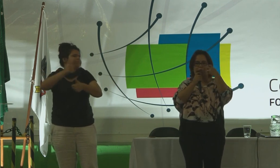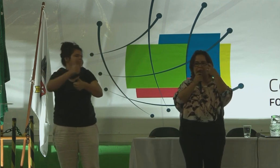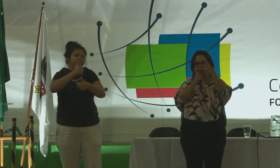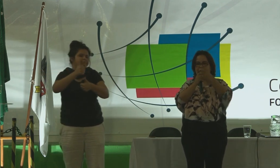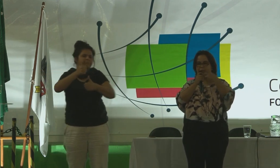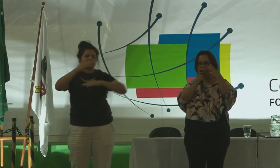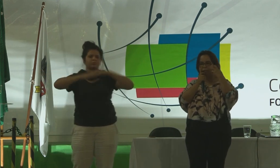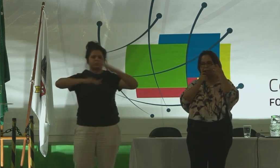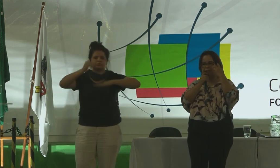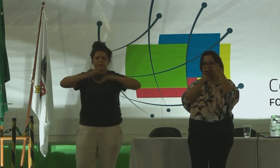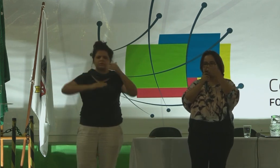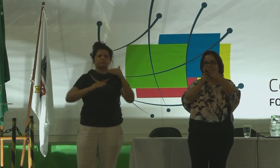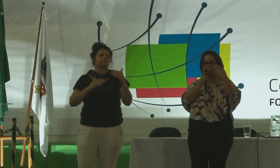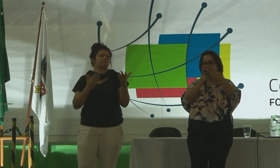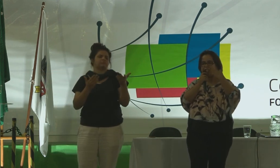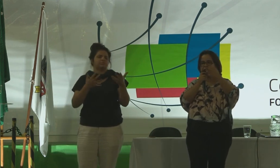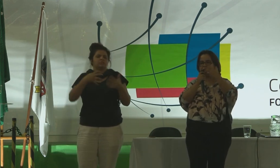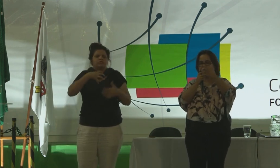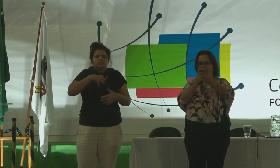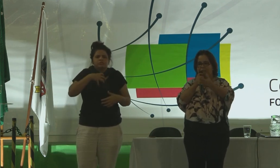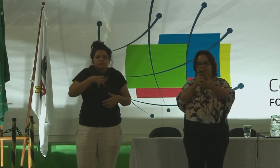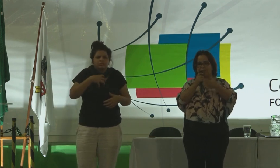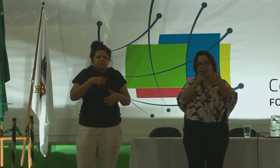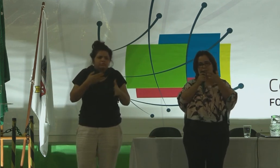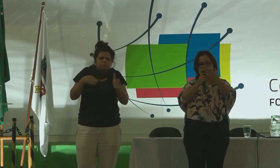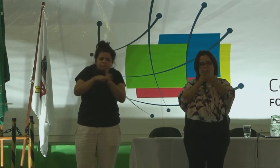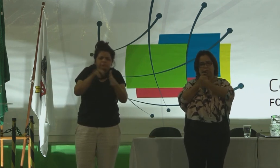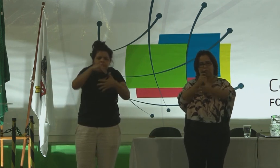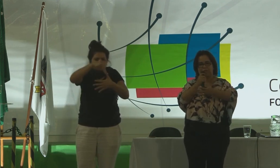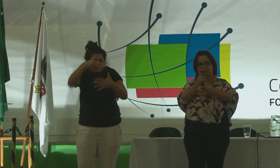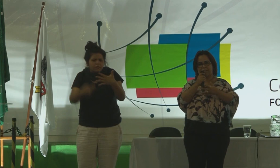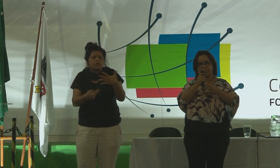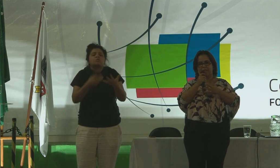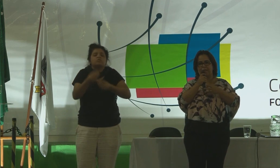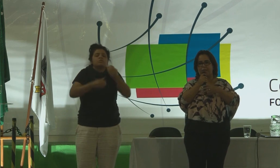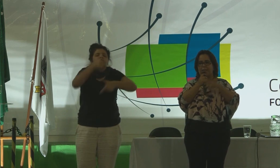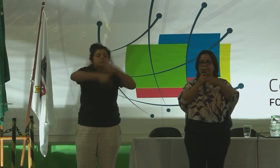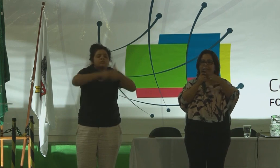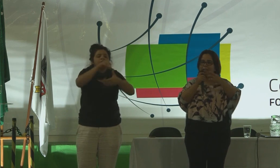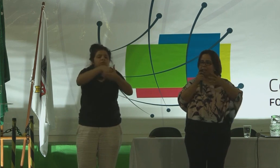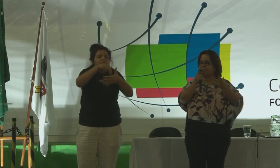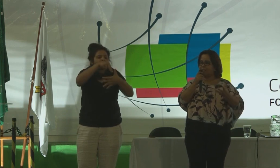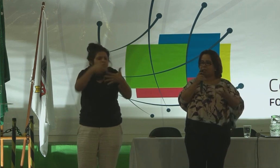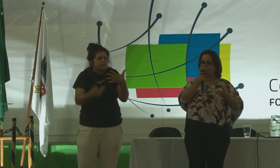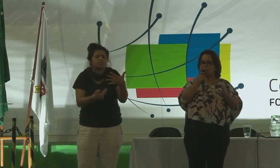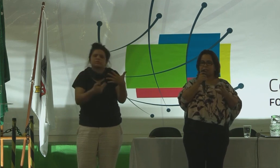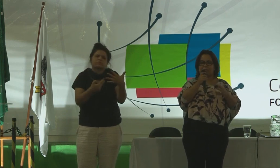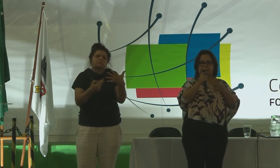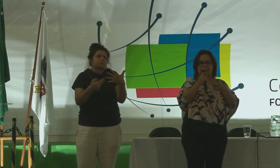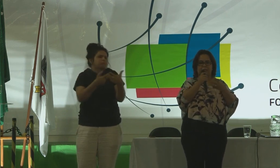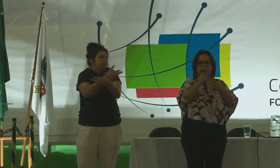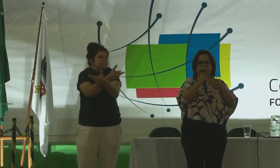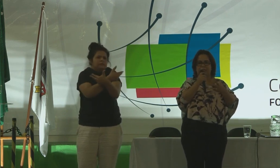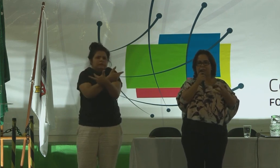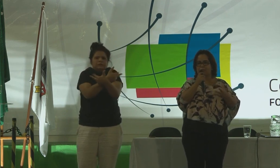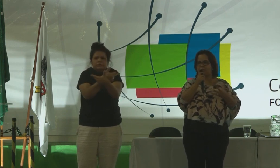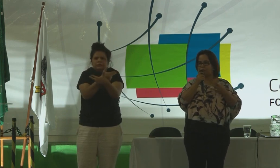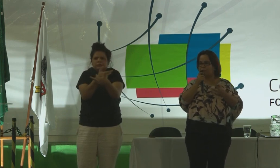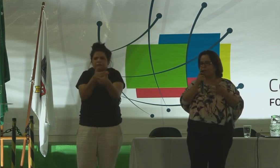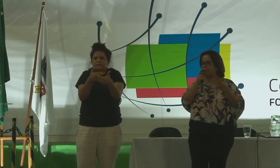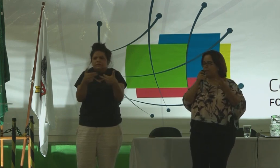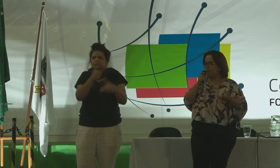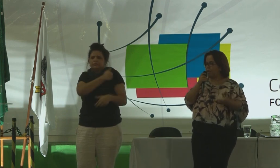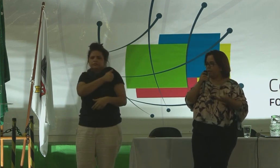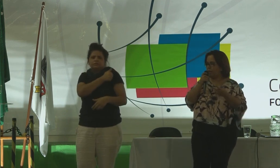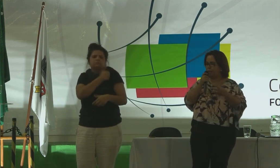os profissionais têm chegado ao NAPM, quais são as atuações que eles têm e as adequações necessárias para que esse aluno